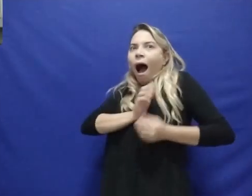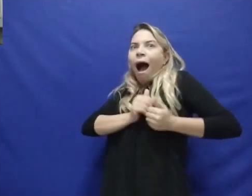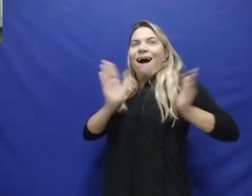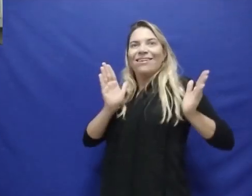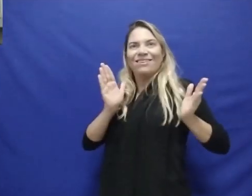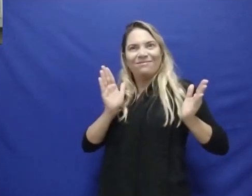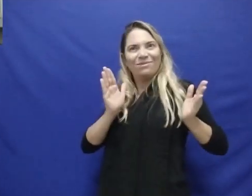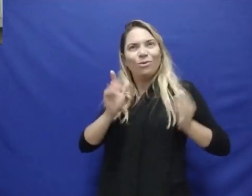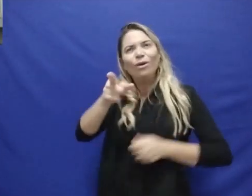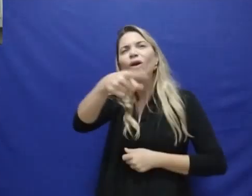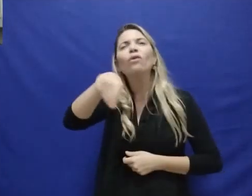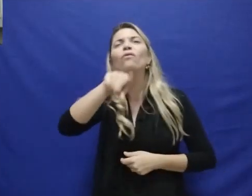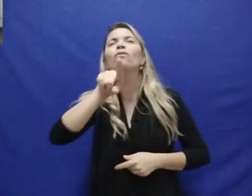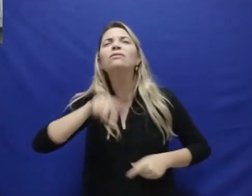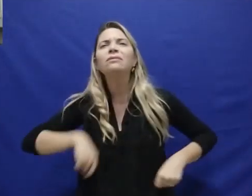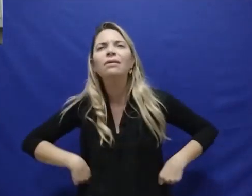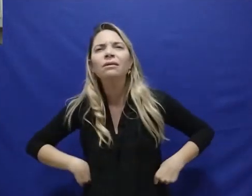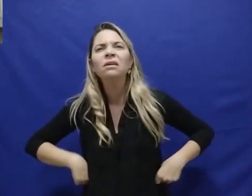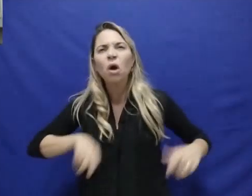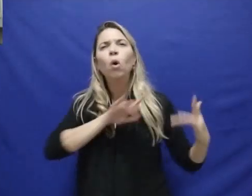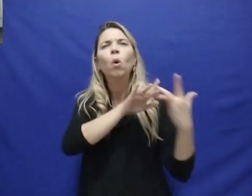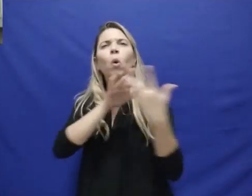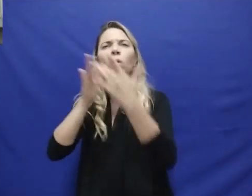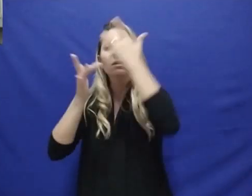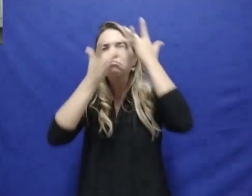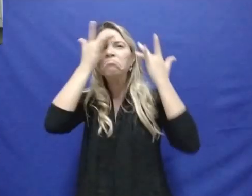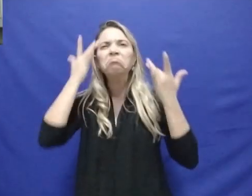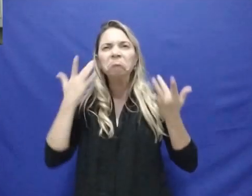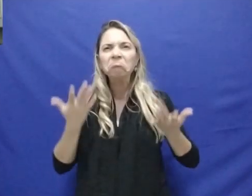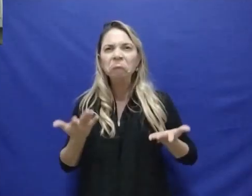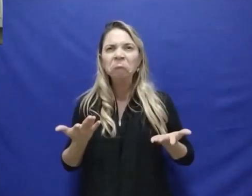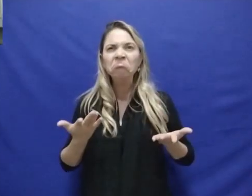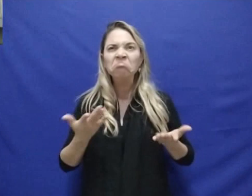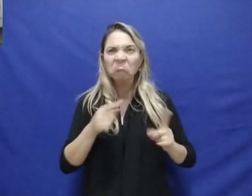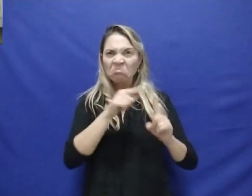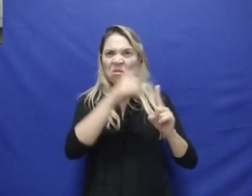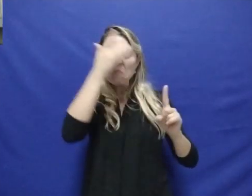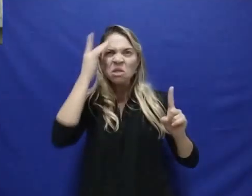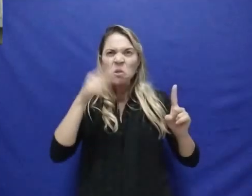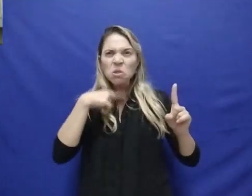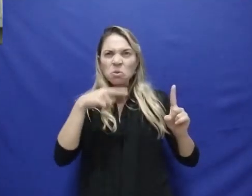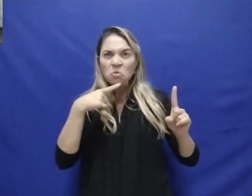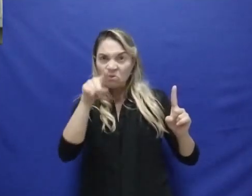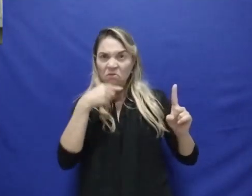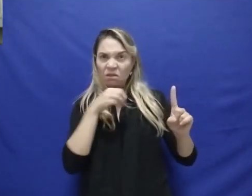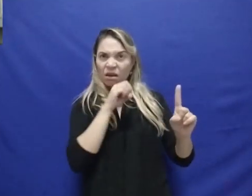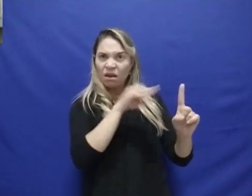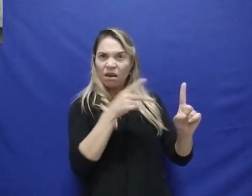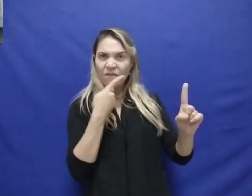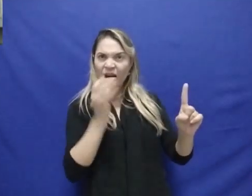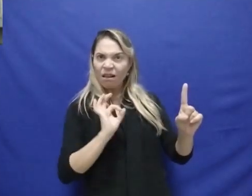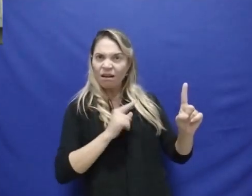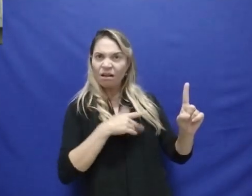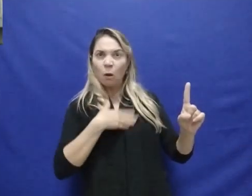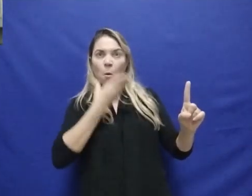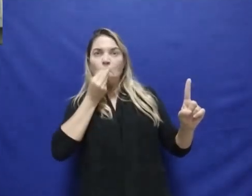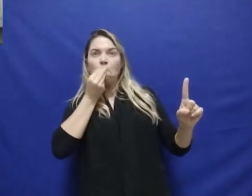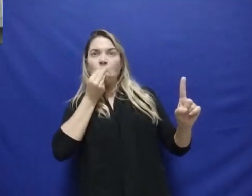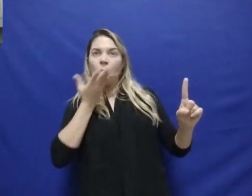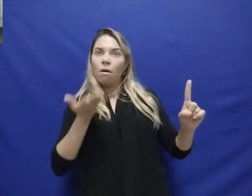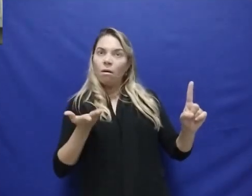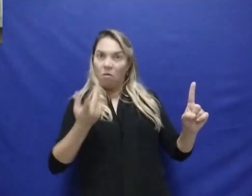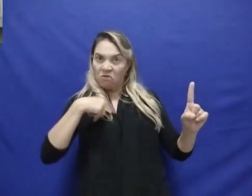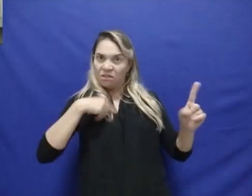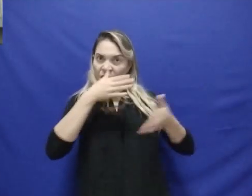relacionamentos interpessoais e que tem dúvidas quanto à vida espiritual, e você pode sanar tais dúvidas? Quem hoje está com